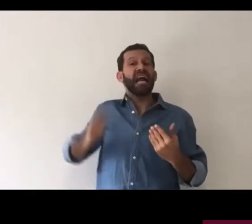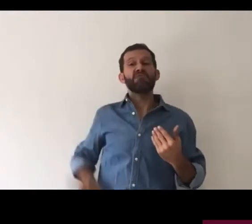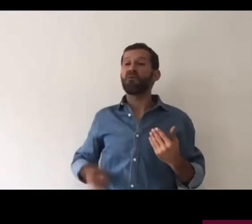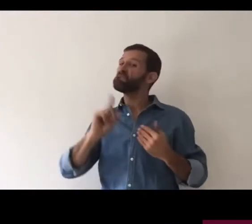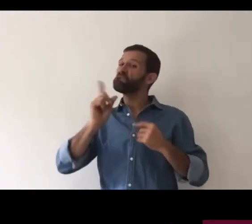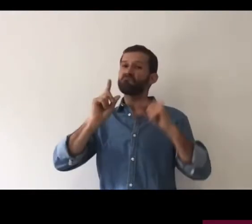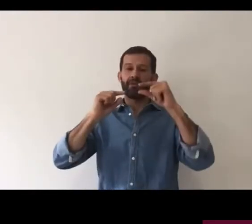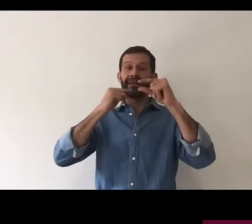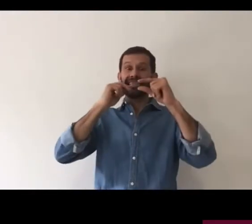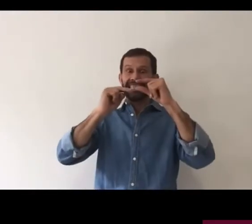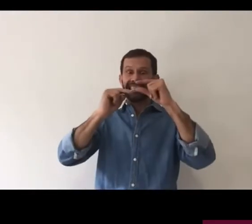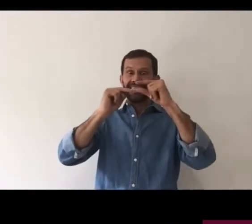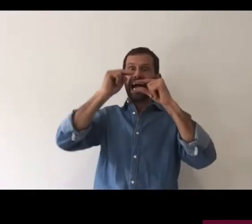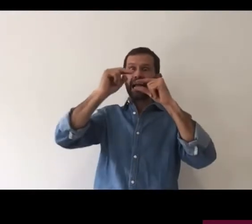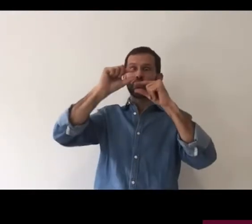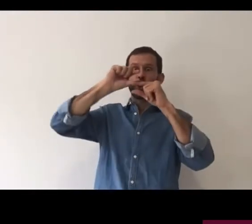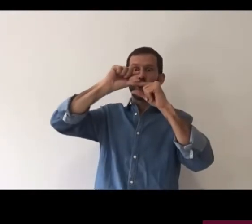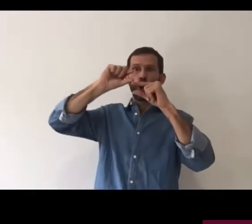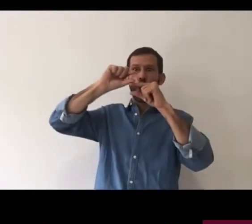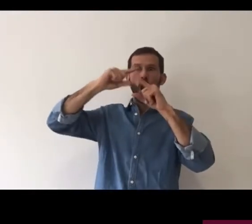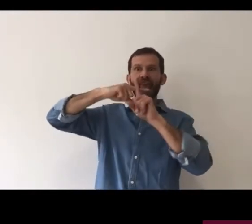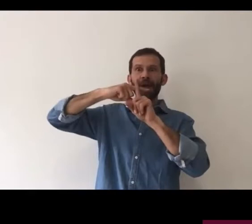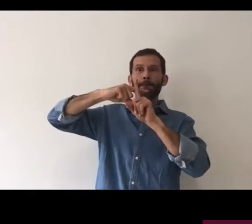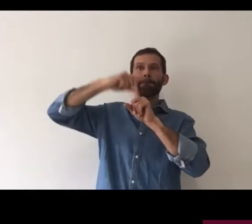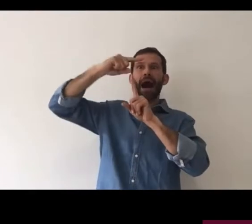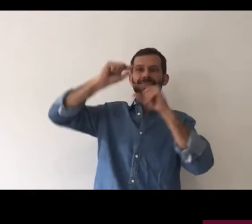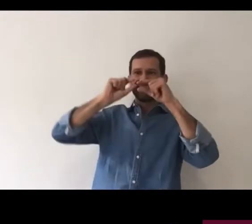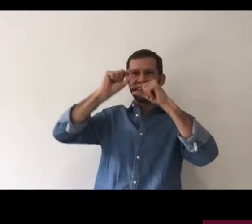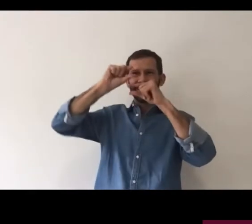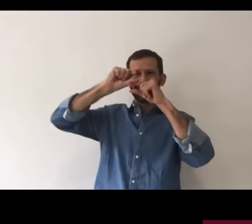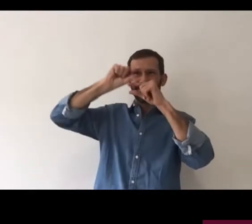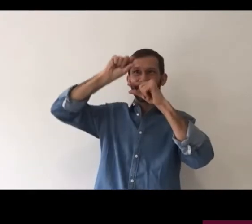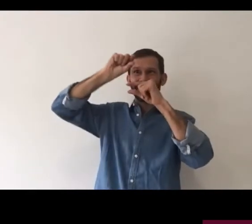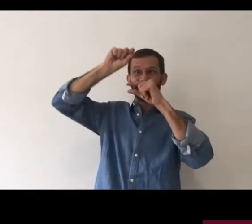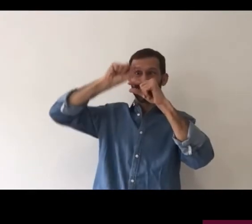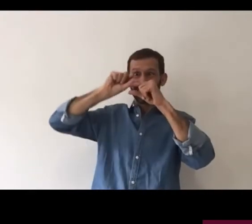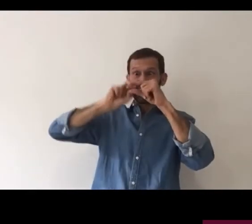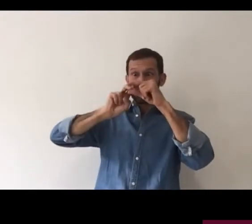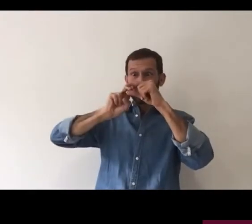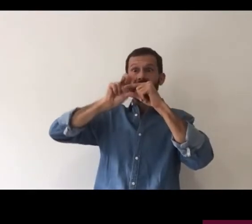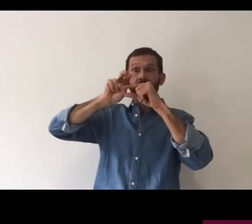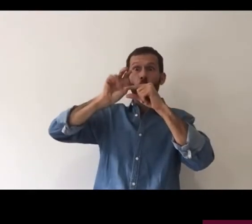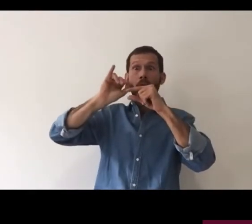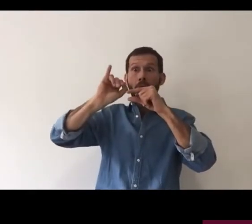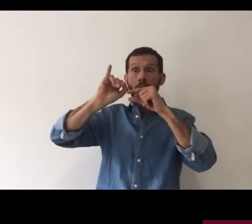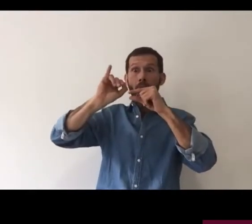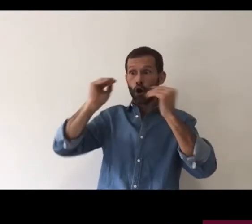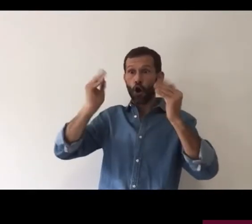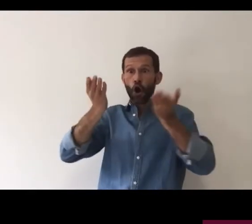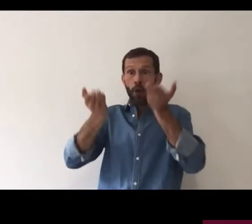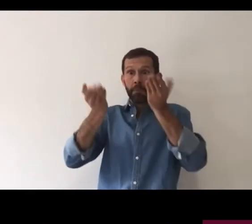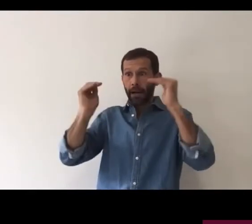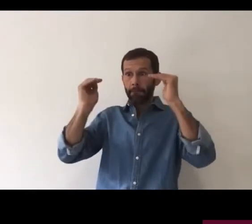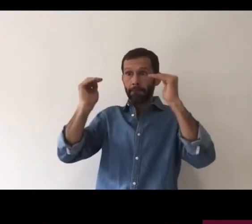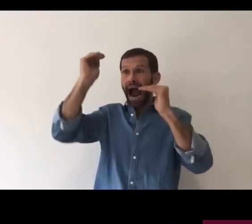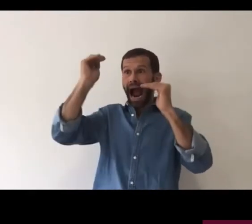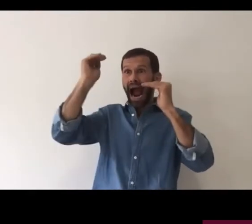columna, cuanto más grande sea la columna, mayor será el enriquecimiento por la adición del gesto.